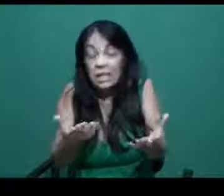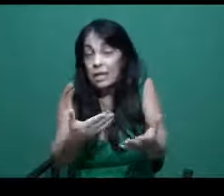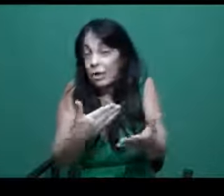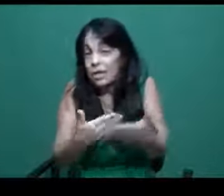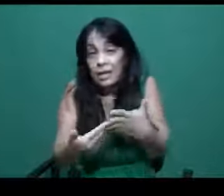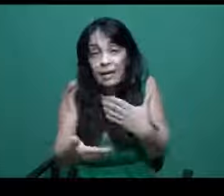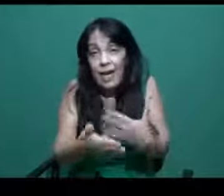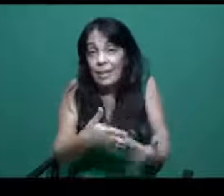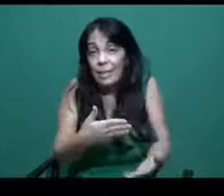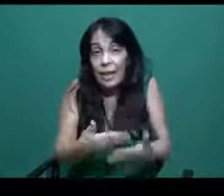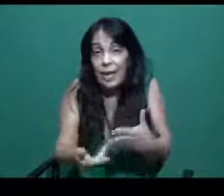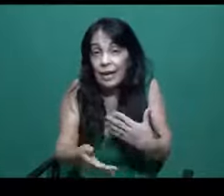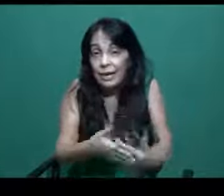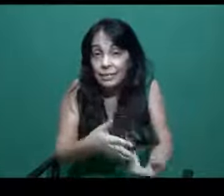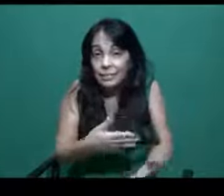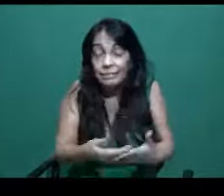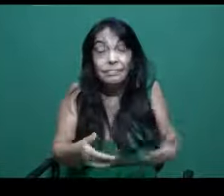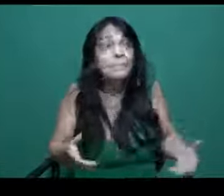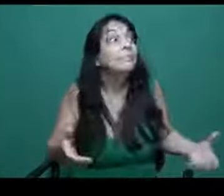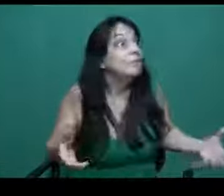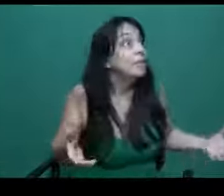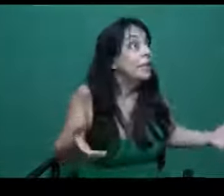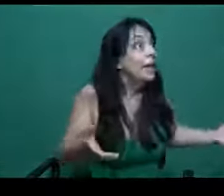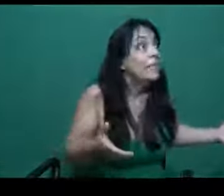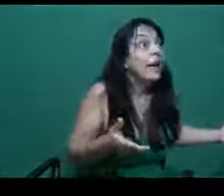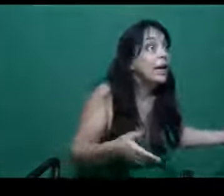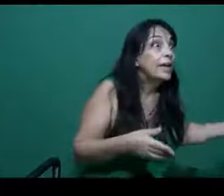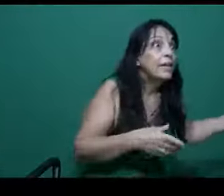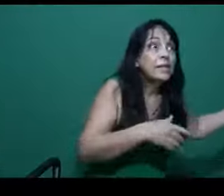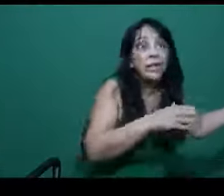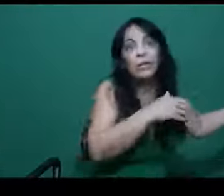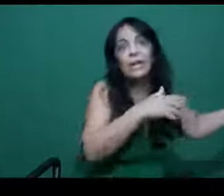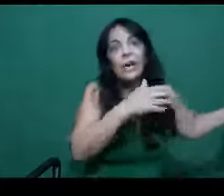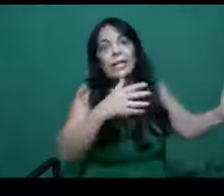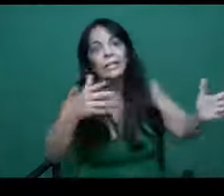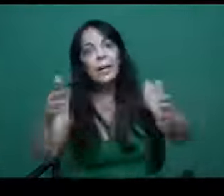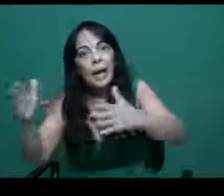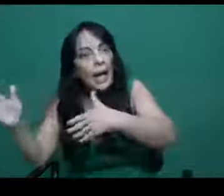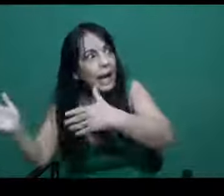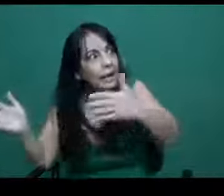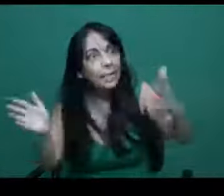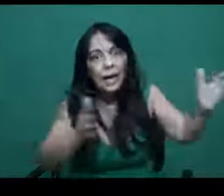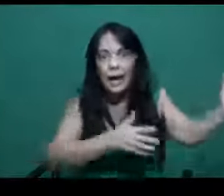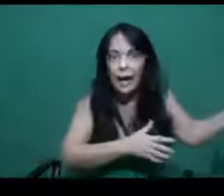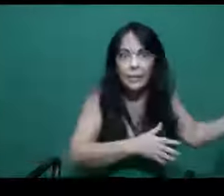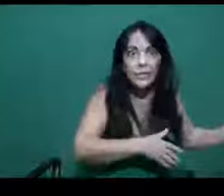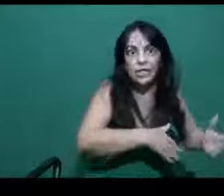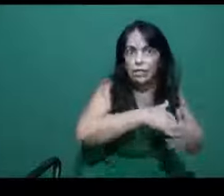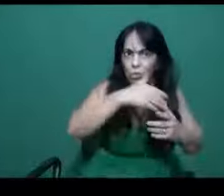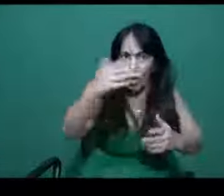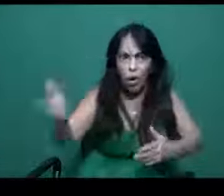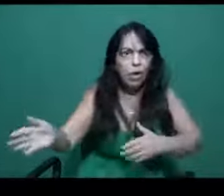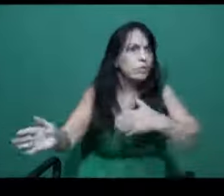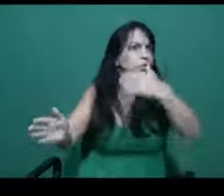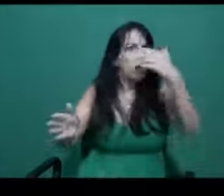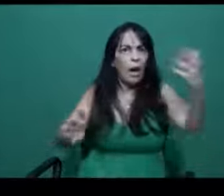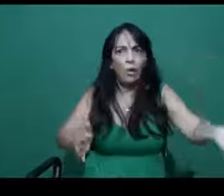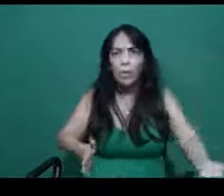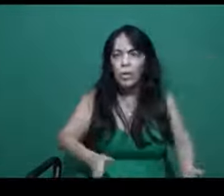ninguém mostra nada para ela. E ela vai sendo levada para lá e para cá, no ônibus, na rua,